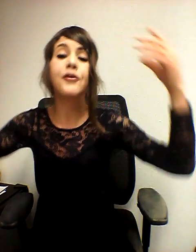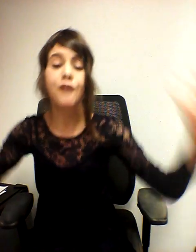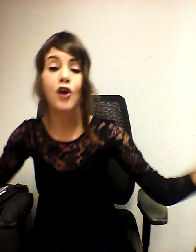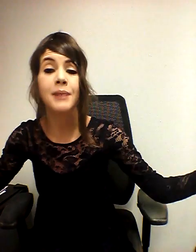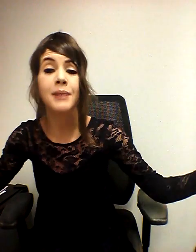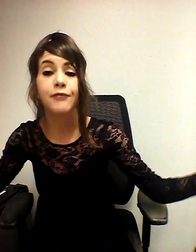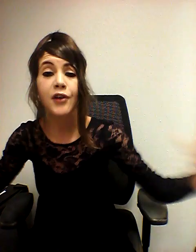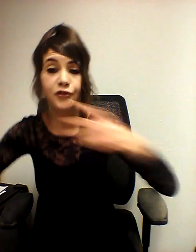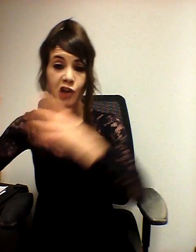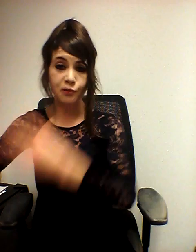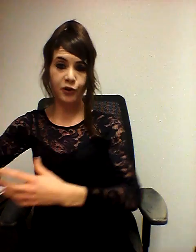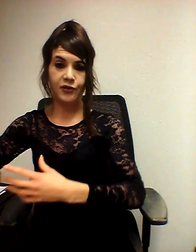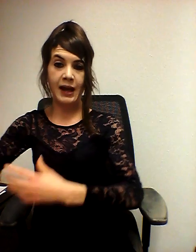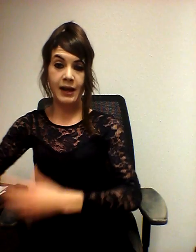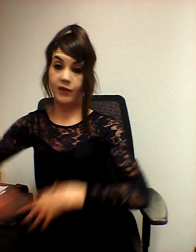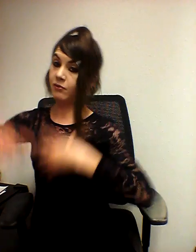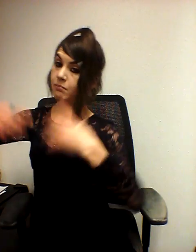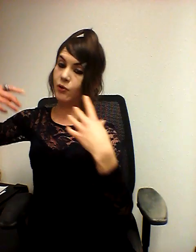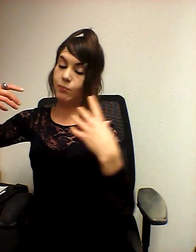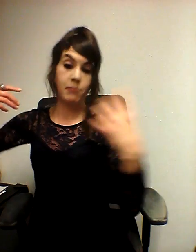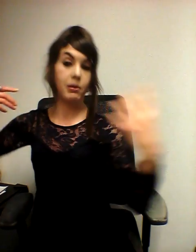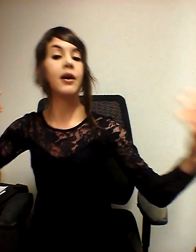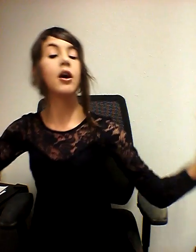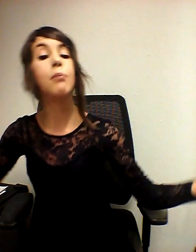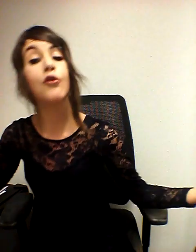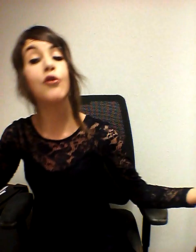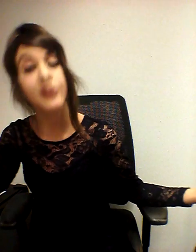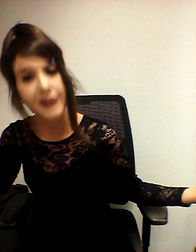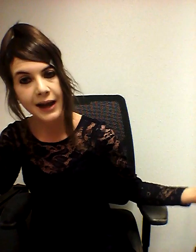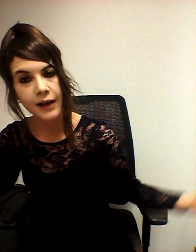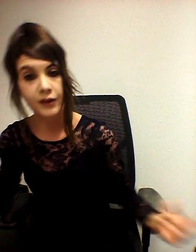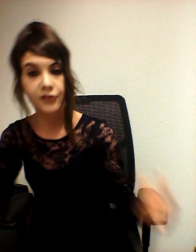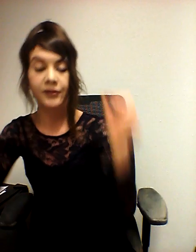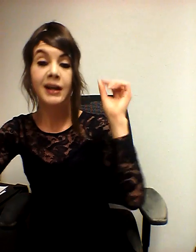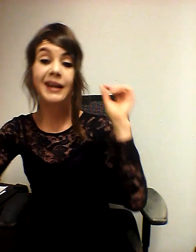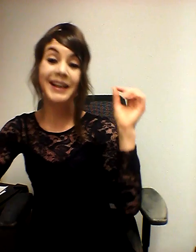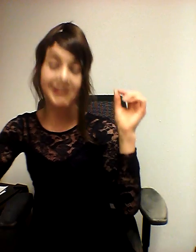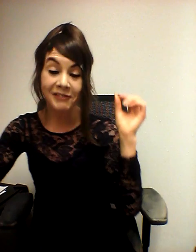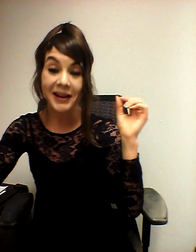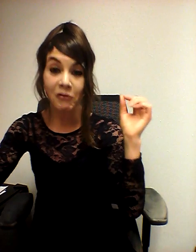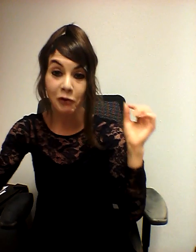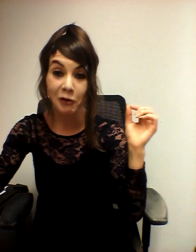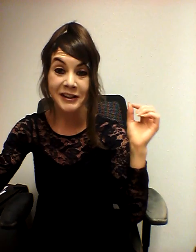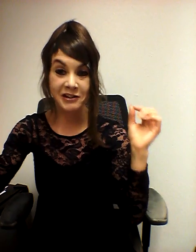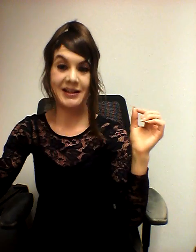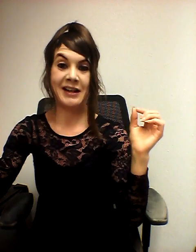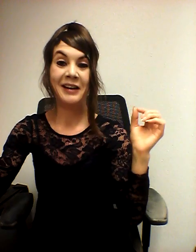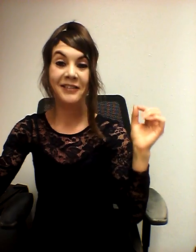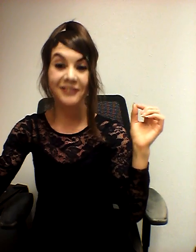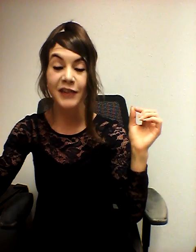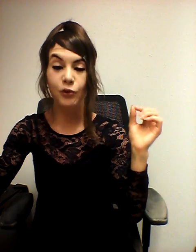vorming van Transport eiwitten membraan gebonden eiwitten in en door je cellen niet goed